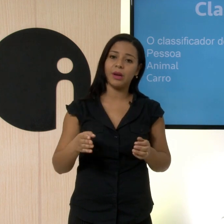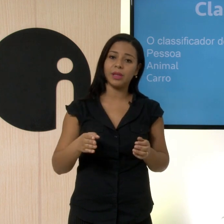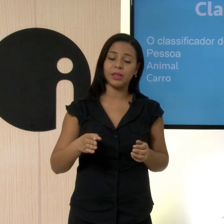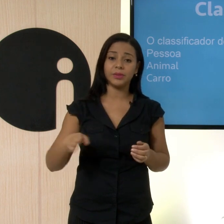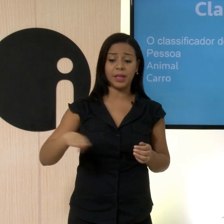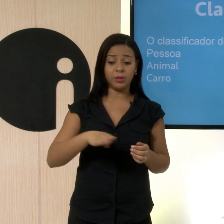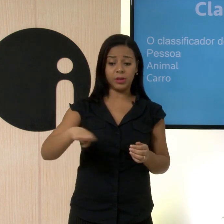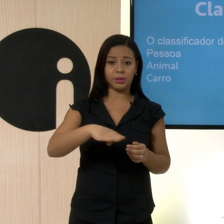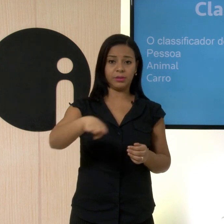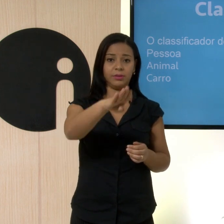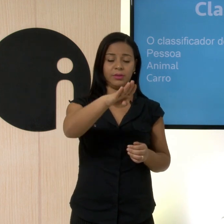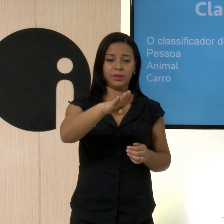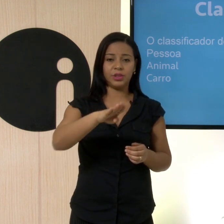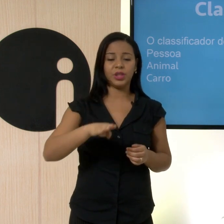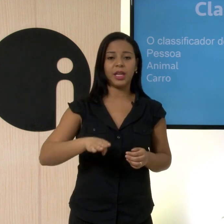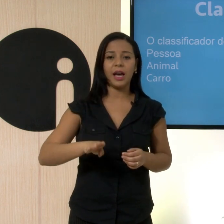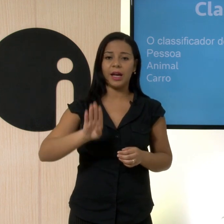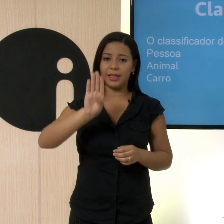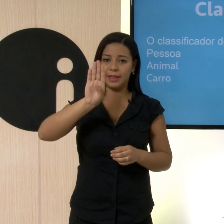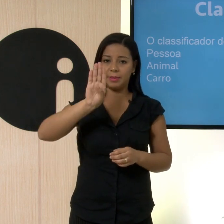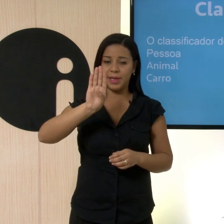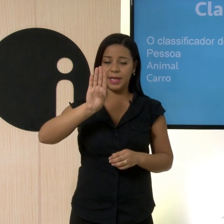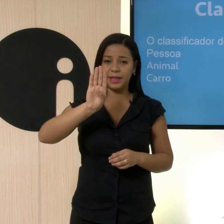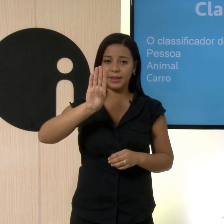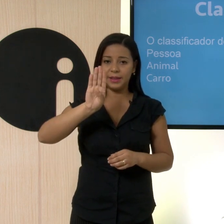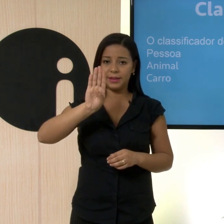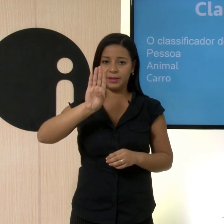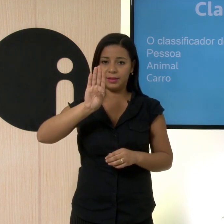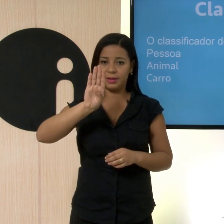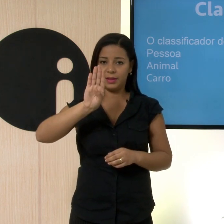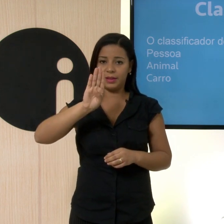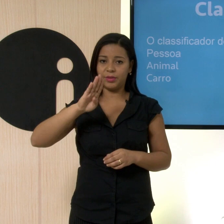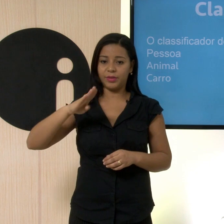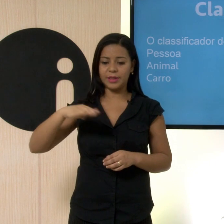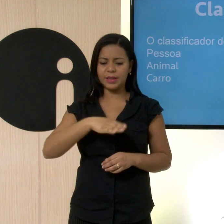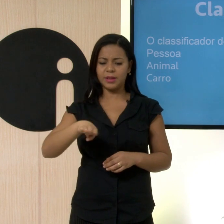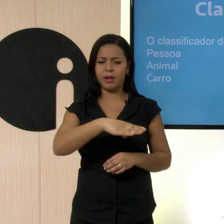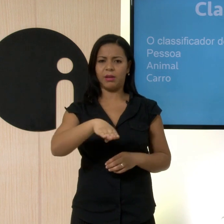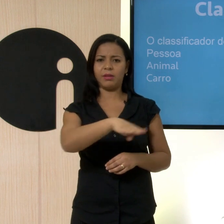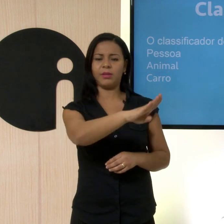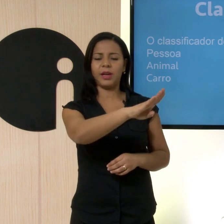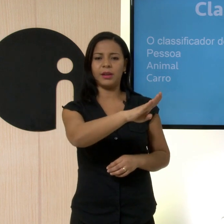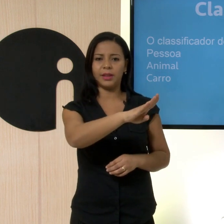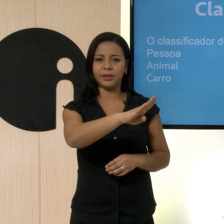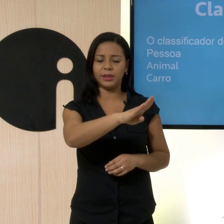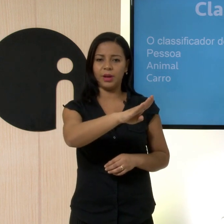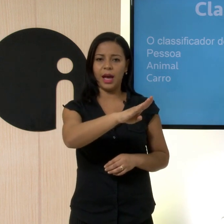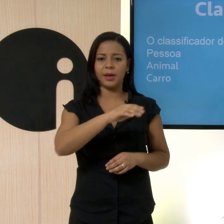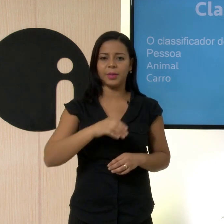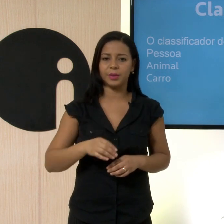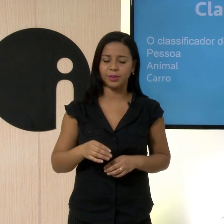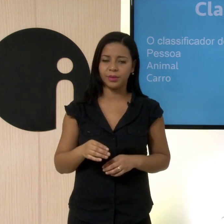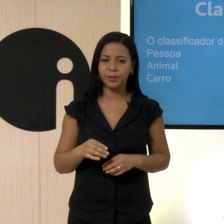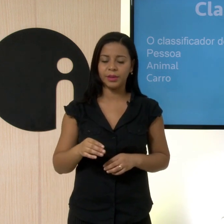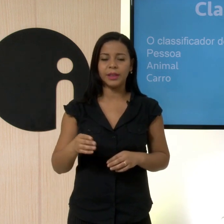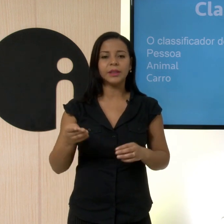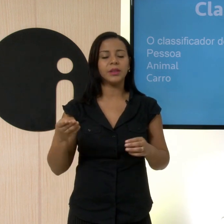o classificador de carro, a letra B. E vou fazer assim, ó. O carro está andando rápido. Se eu